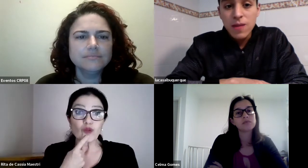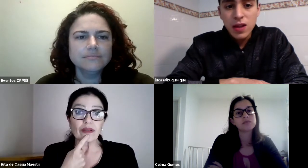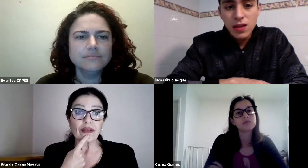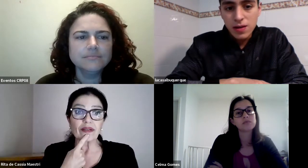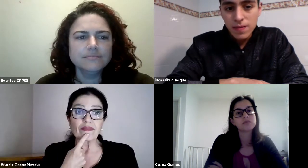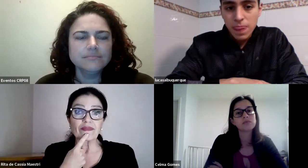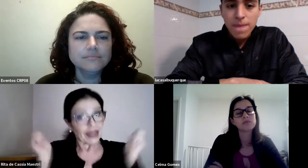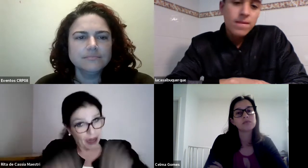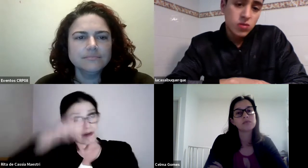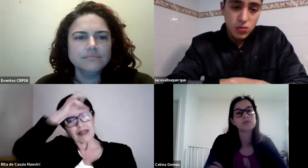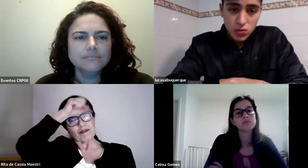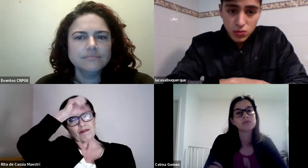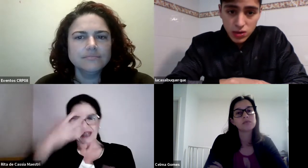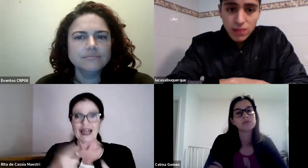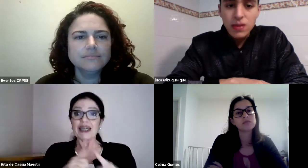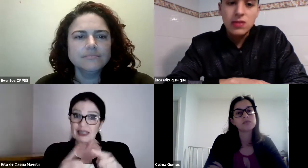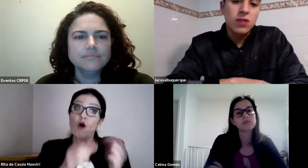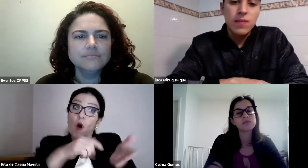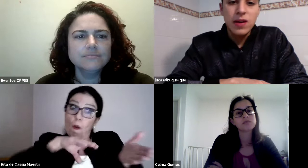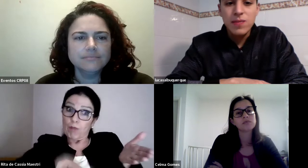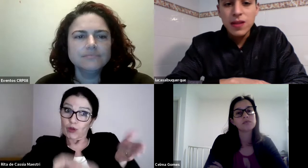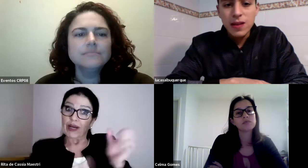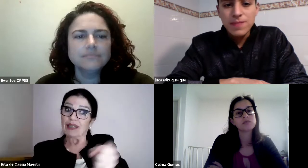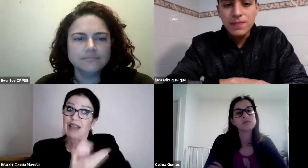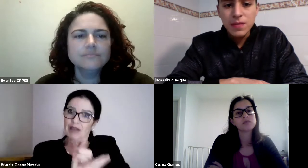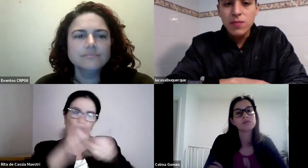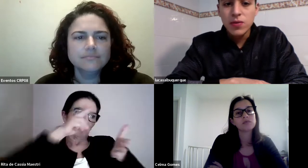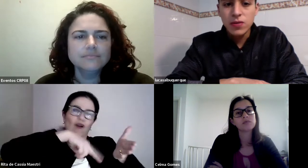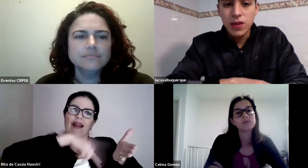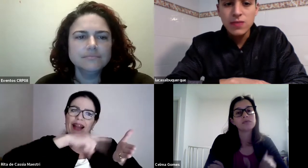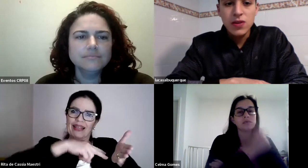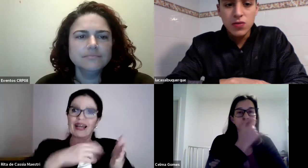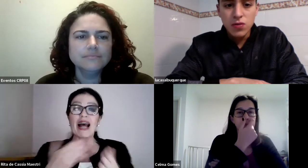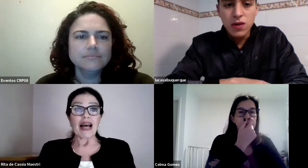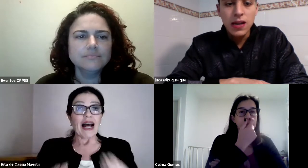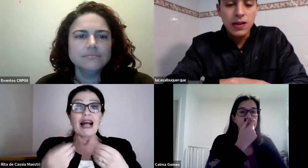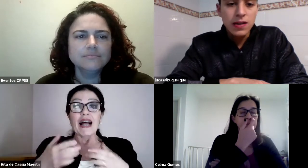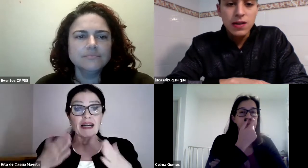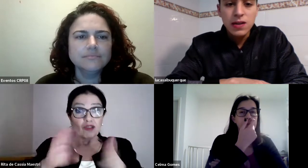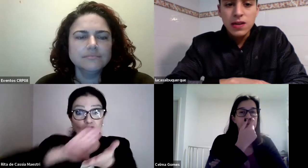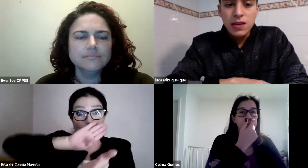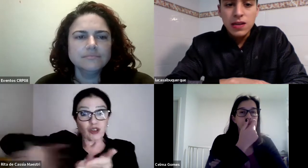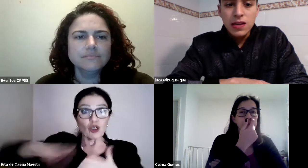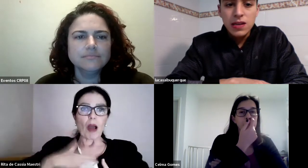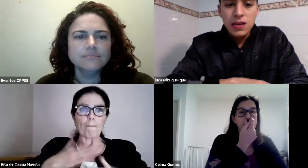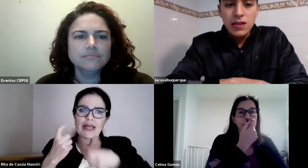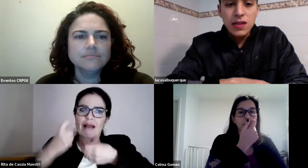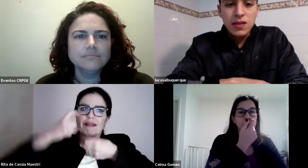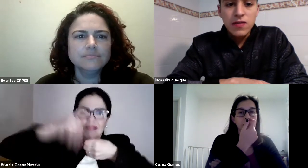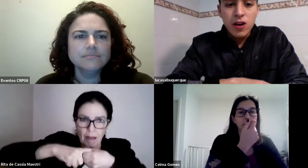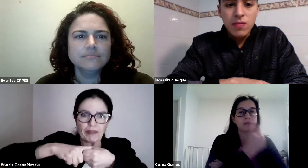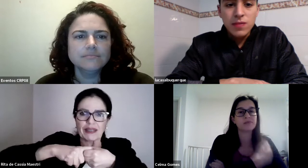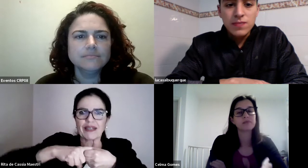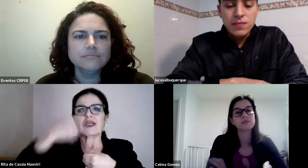de aprender. Sou surda, mas sou capaz de aprender. O português me ajudou a ler e, de